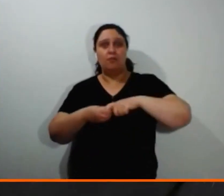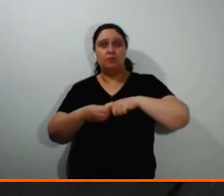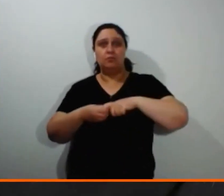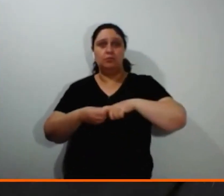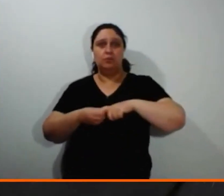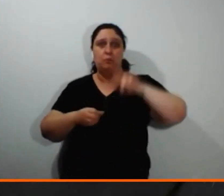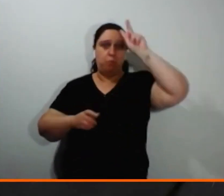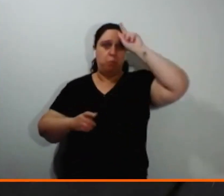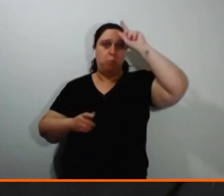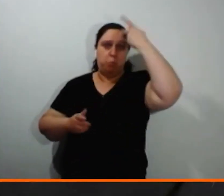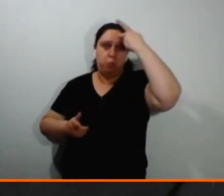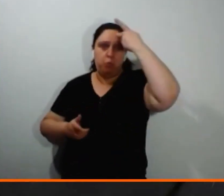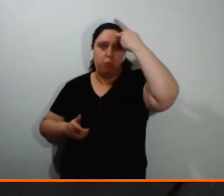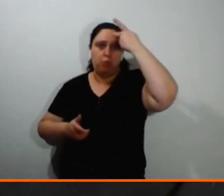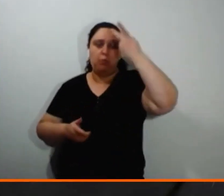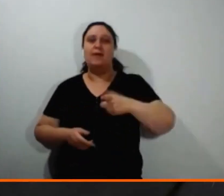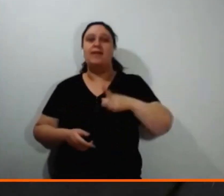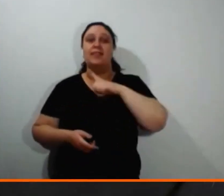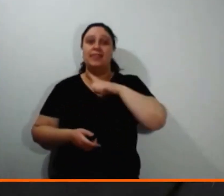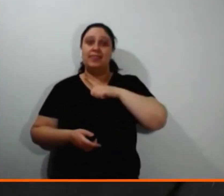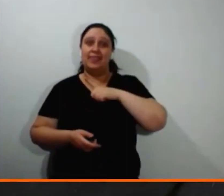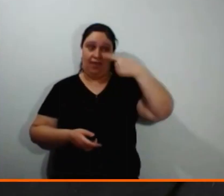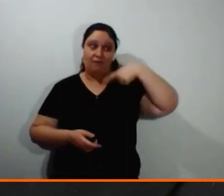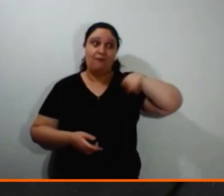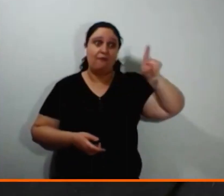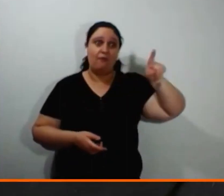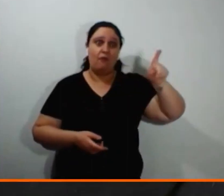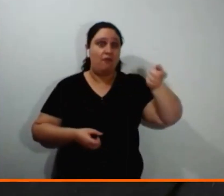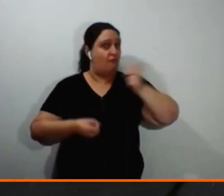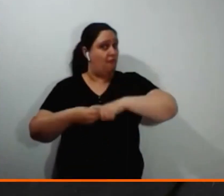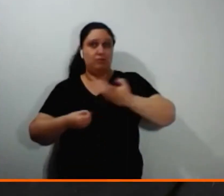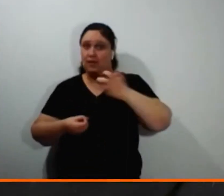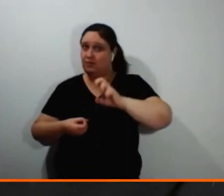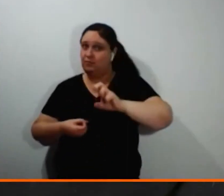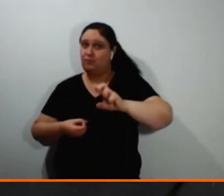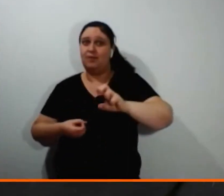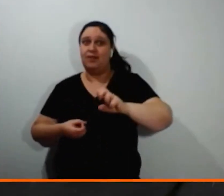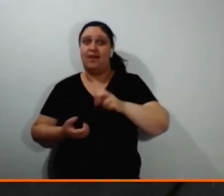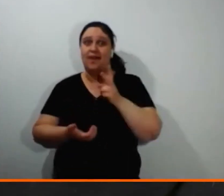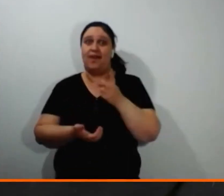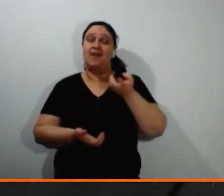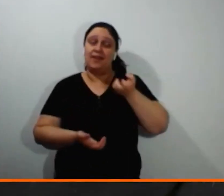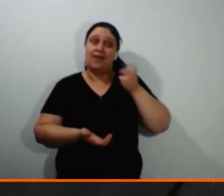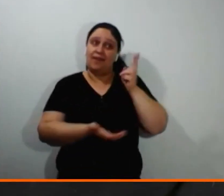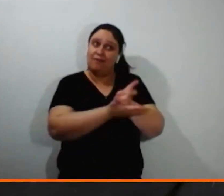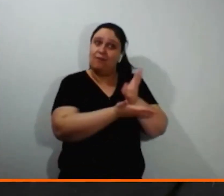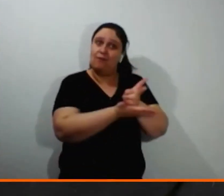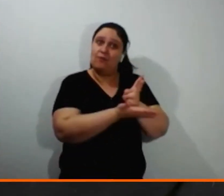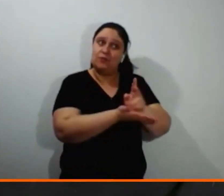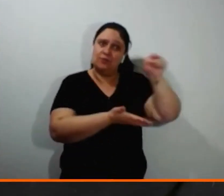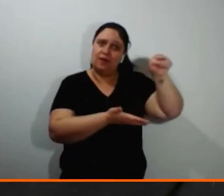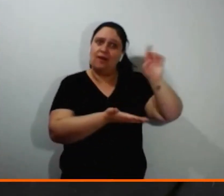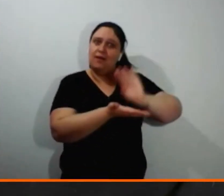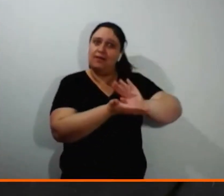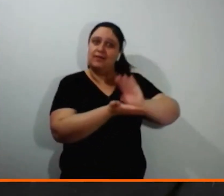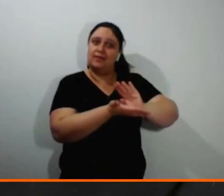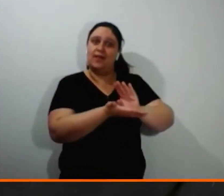foi e não quer voltar mais. Querem continuar lá e hoje está sendo aperfeiçoado como comportor